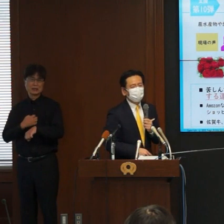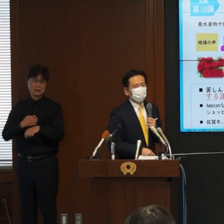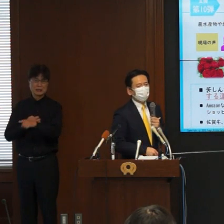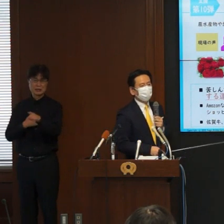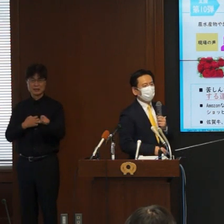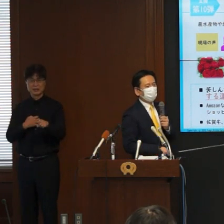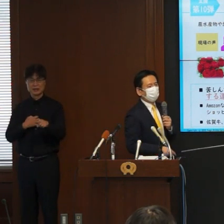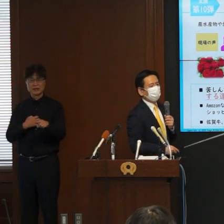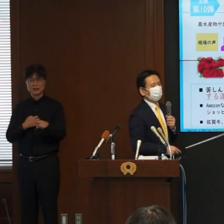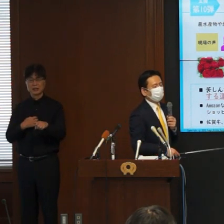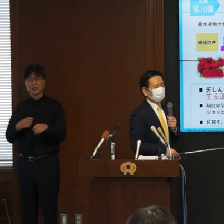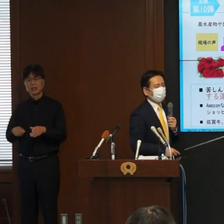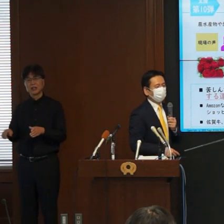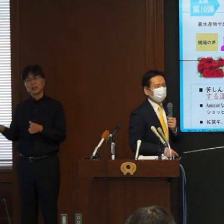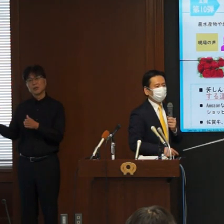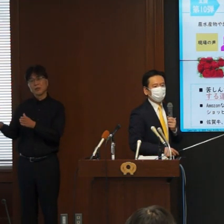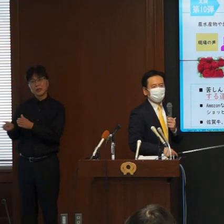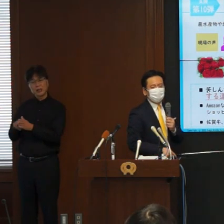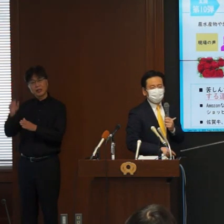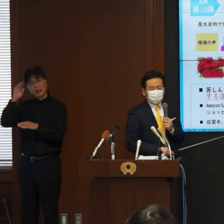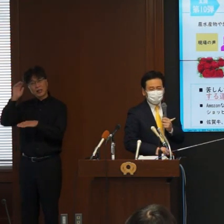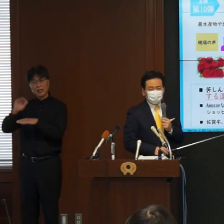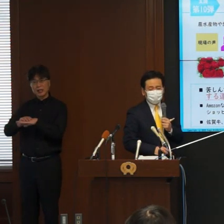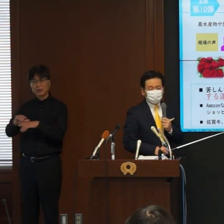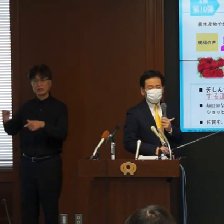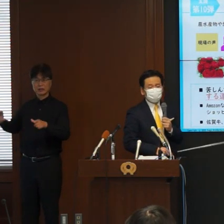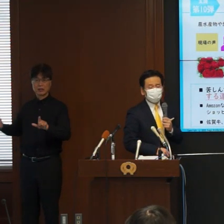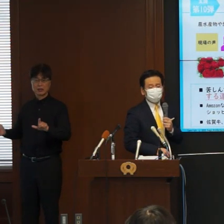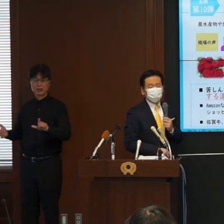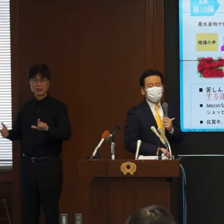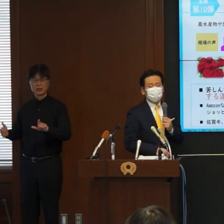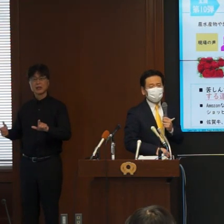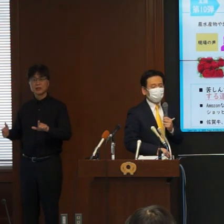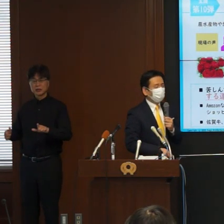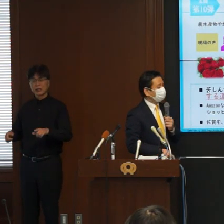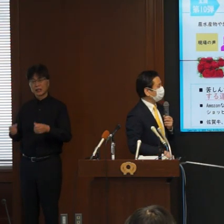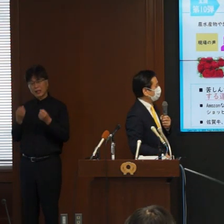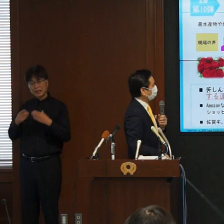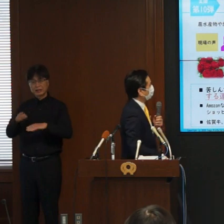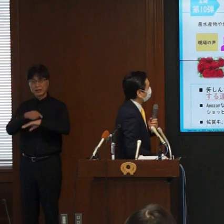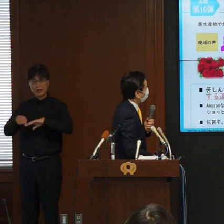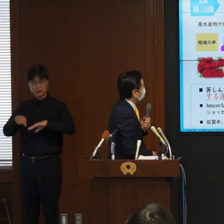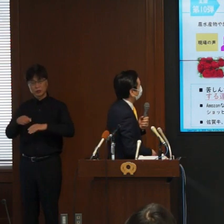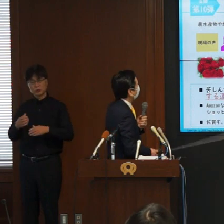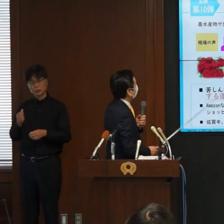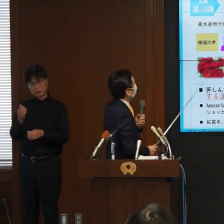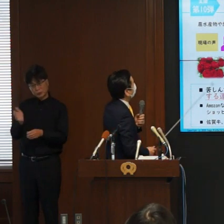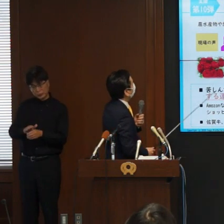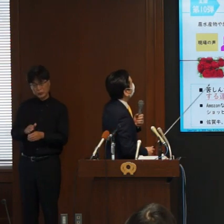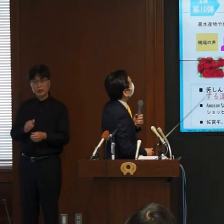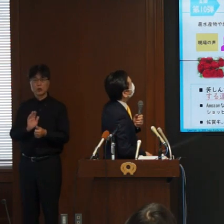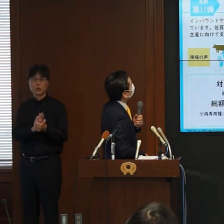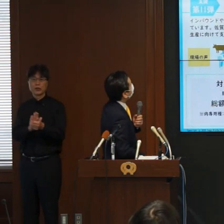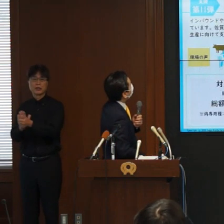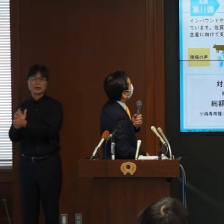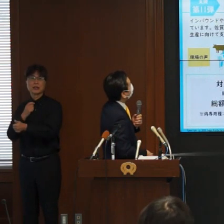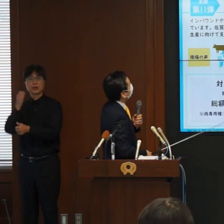ででは考えられないような関係の、施策も組み合わせながら応援していきたいと思っています。